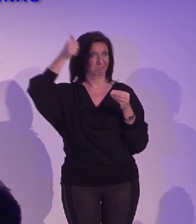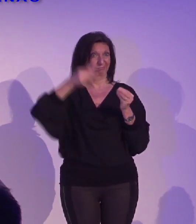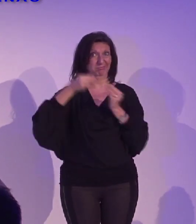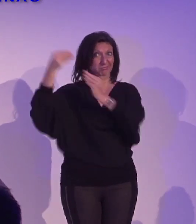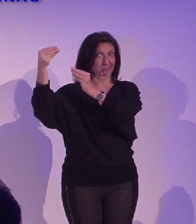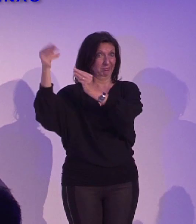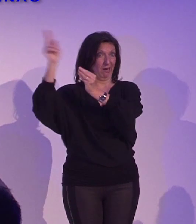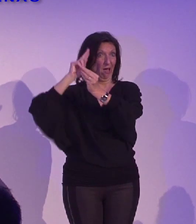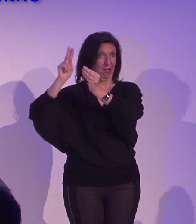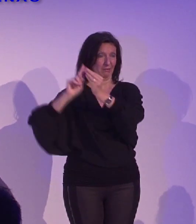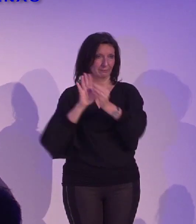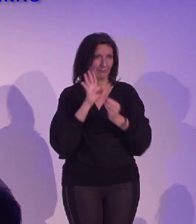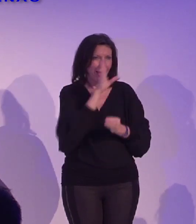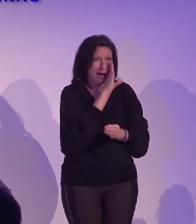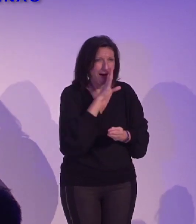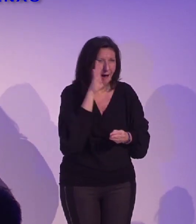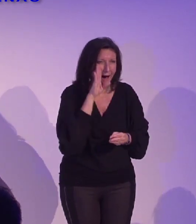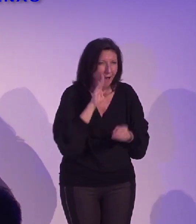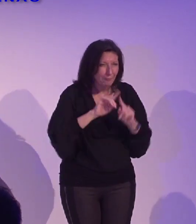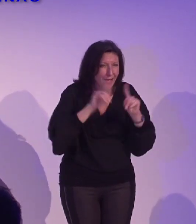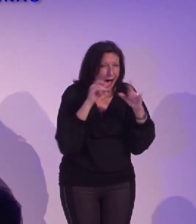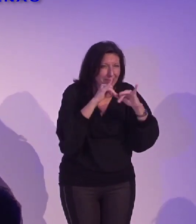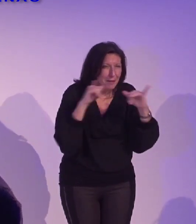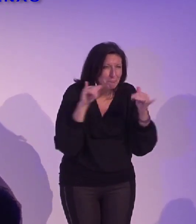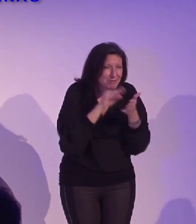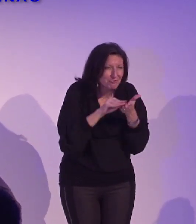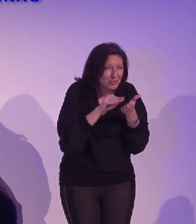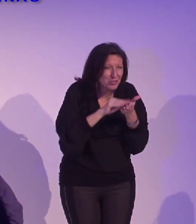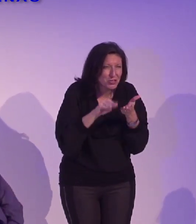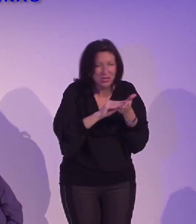lassen. Ich habe heimlich noch einen Brief geschrieben.